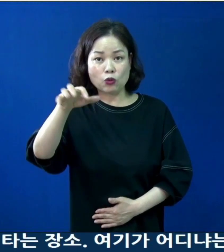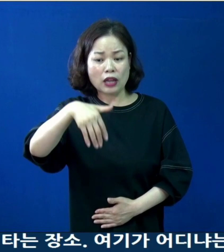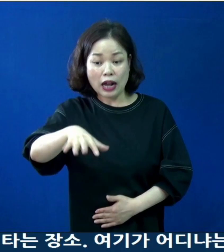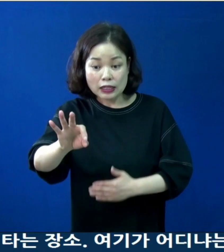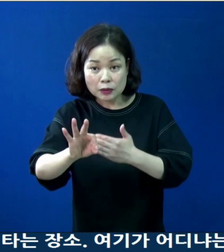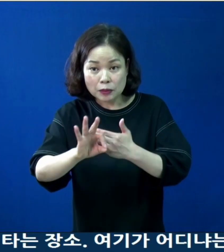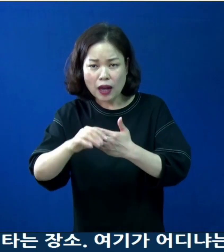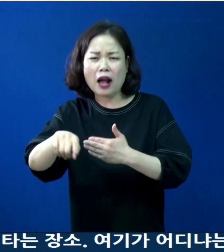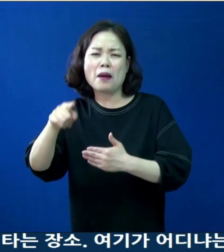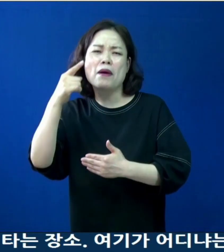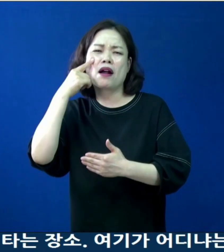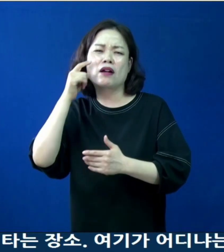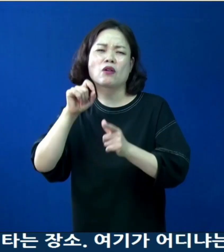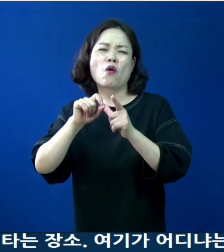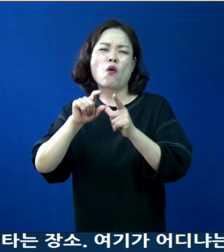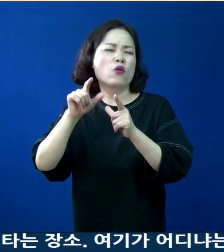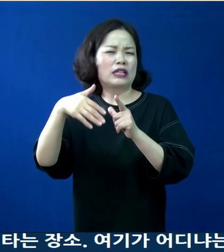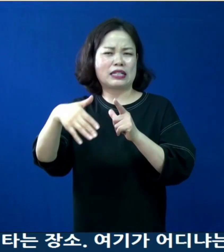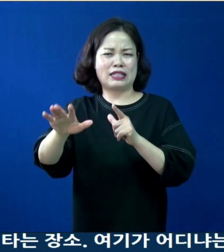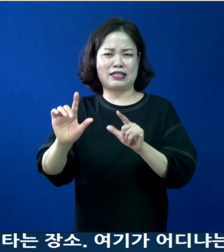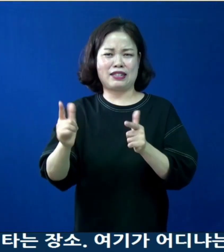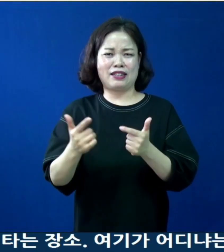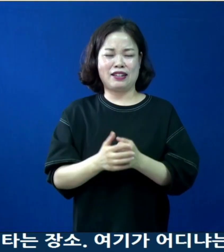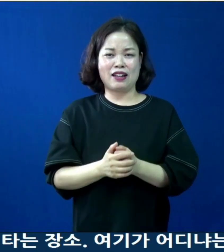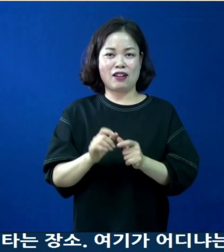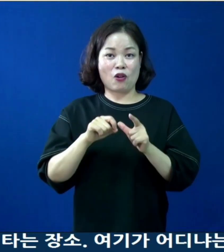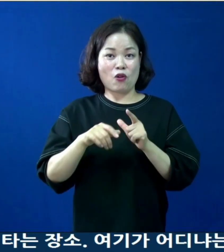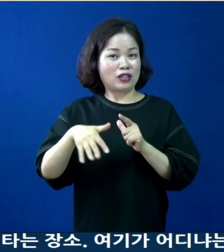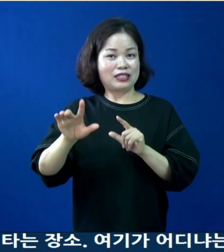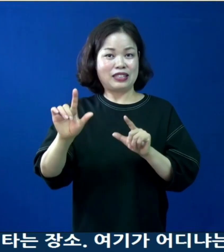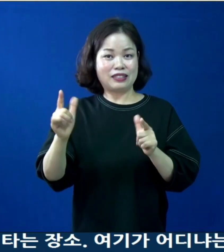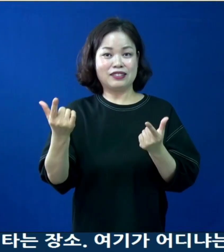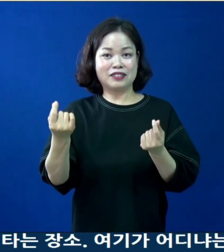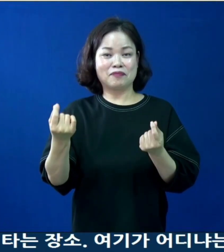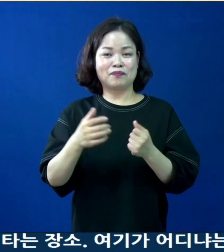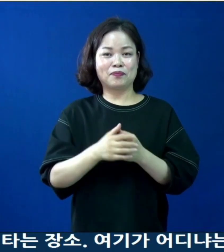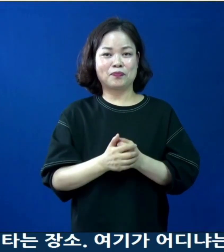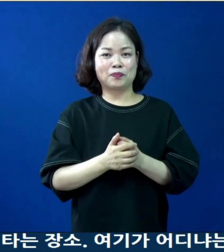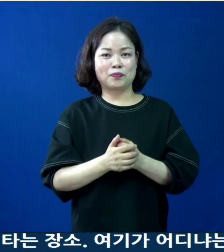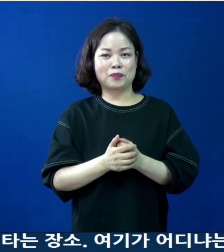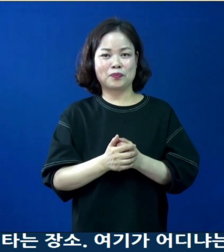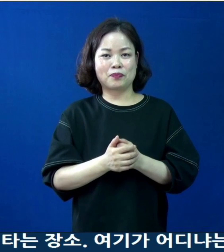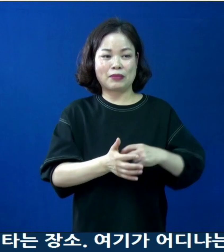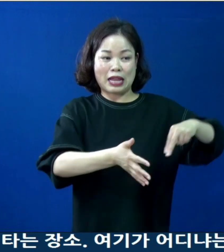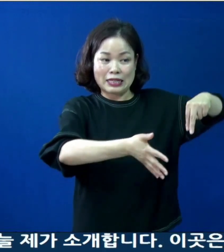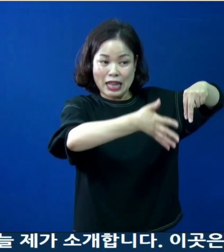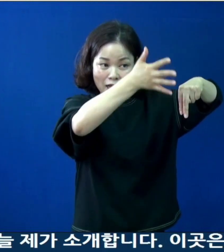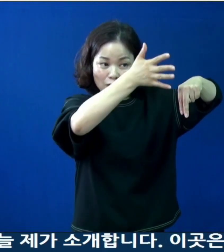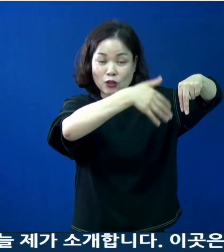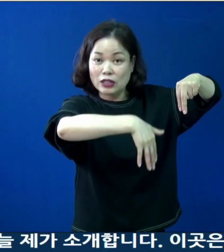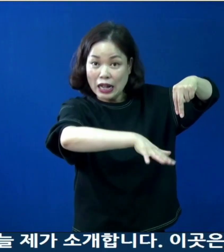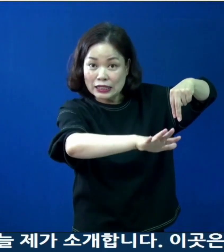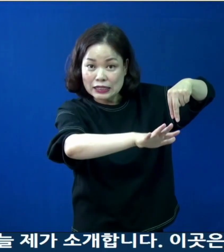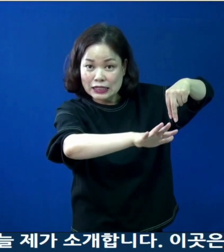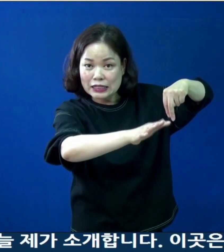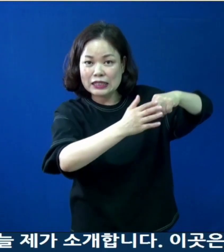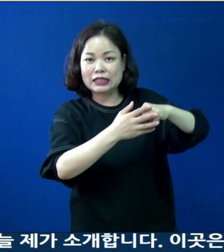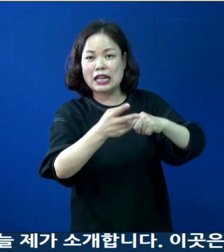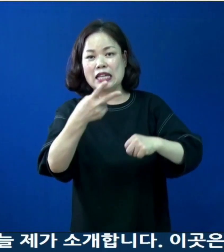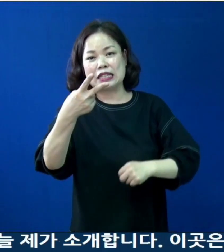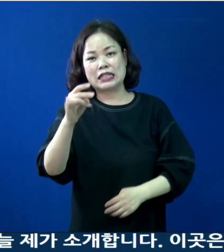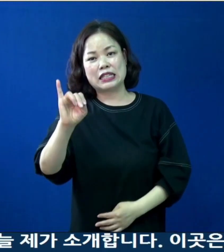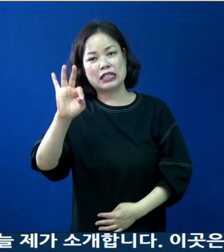여기 들러야 돼요. 근데 거의 안 들러요. 거의 안 들립니다. 데살로니가 가시는 분들도 이 디온에 가는